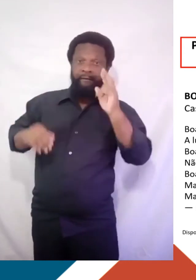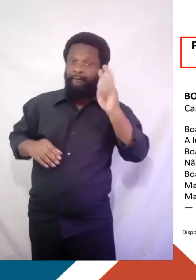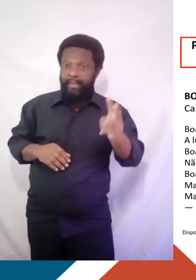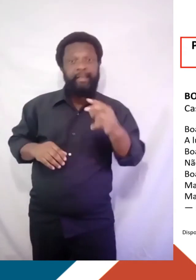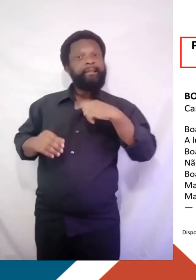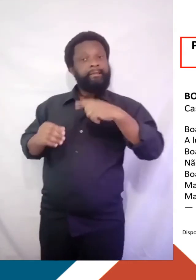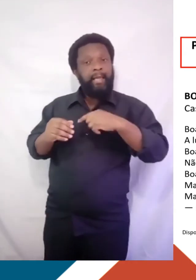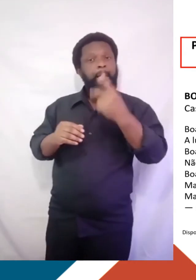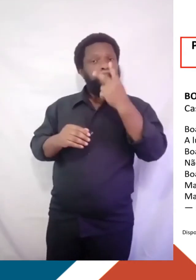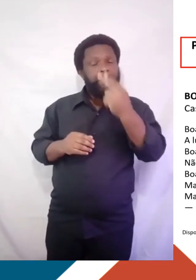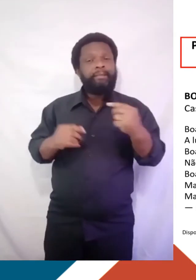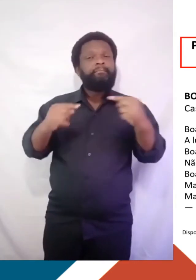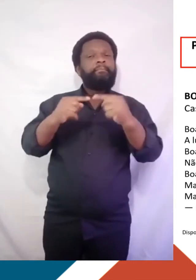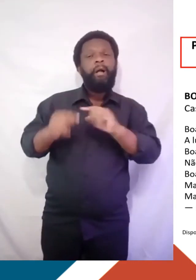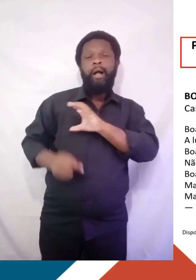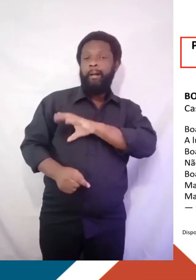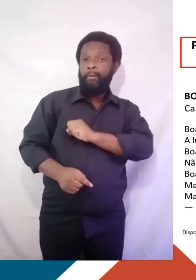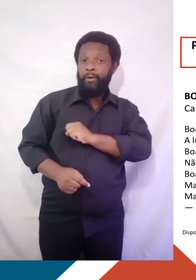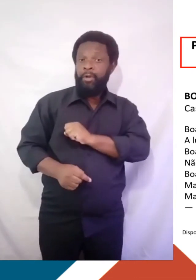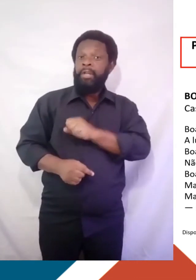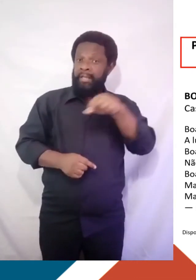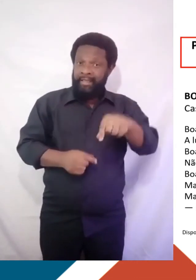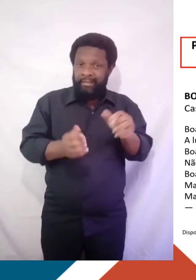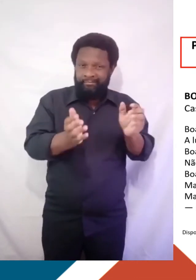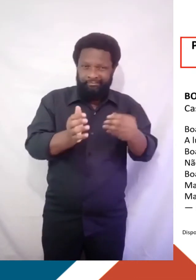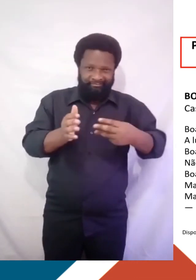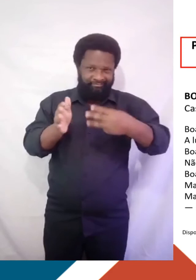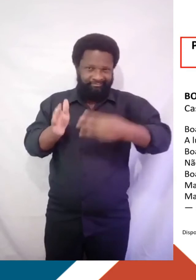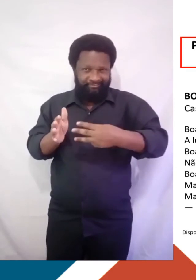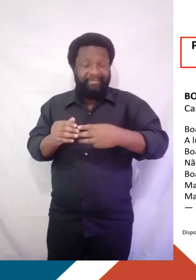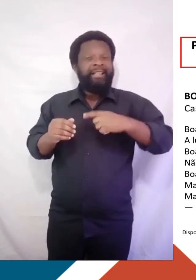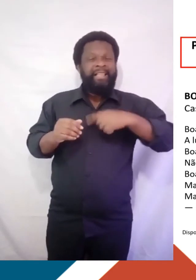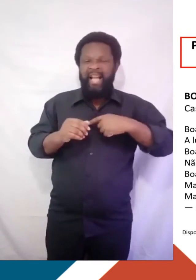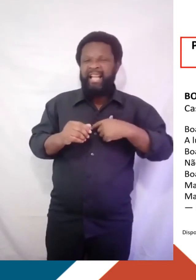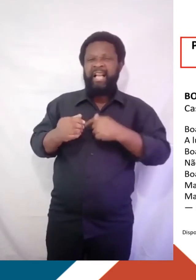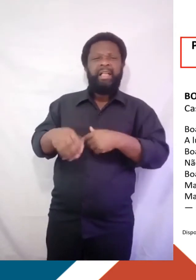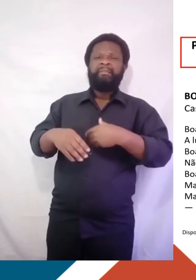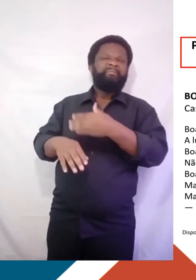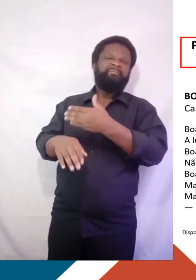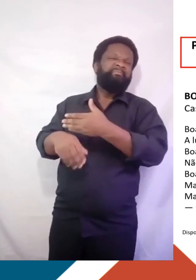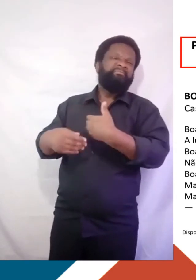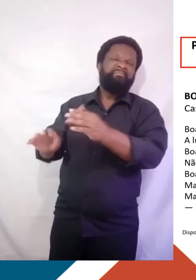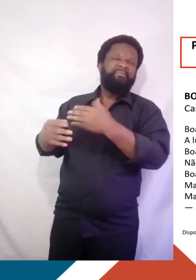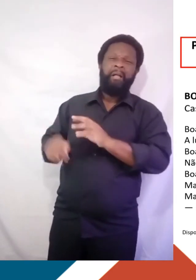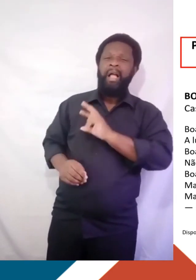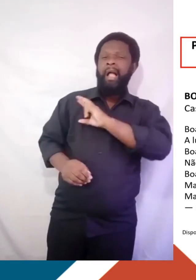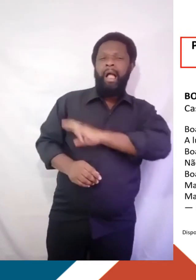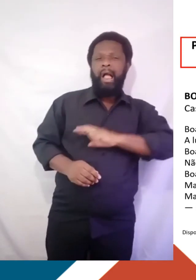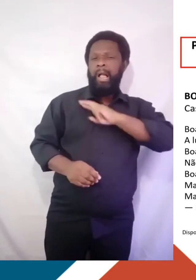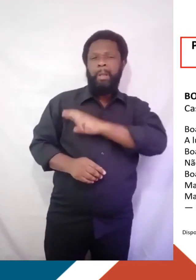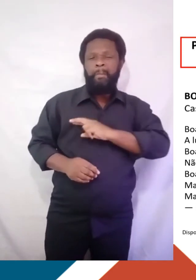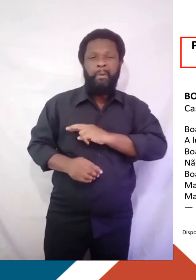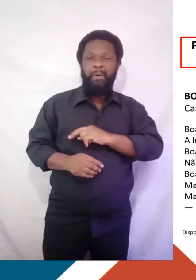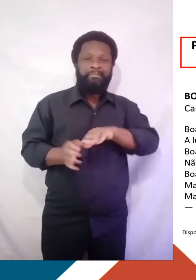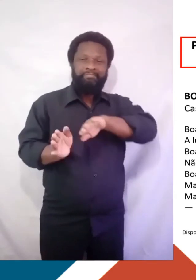uma vertente lírico-amorosa. Essa geração já abandona a excessiva idealização amorosa do ultrarromantismo por uma